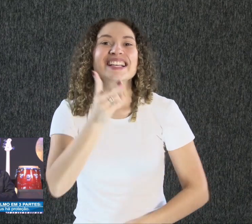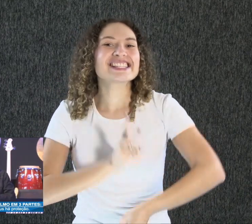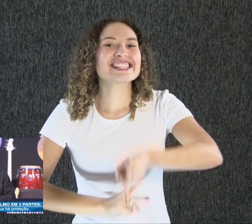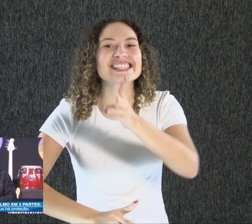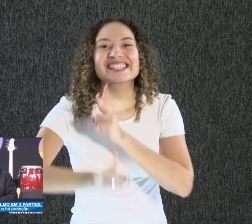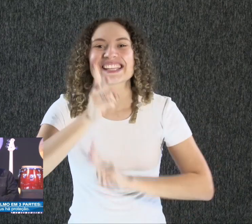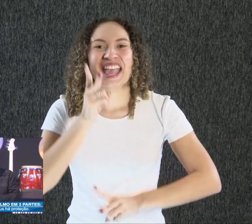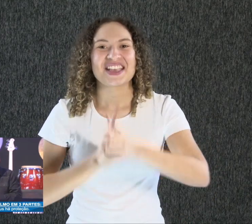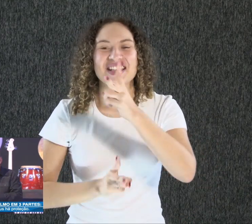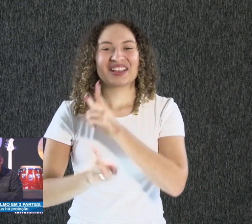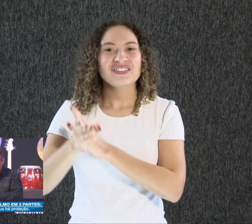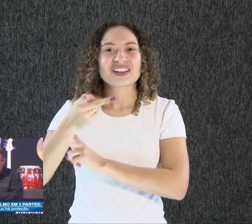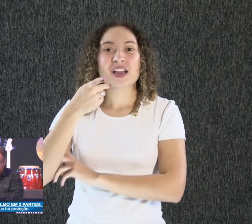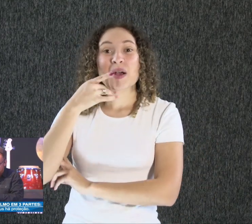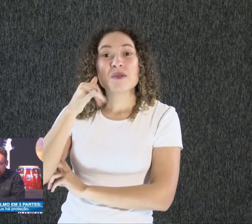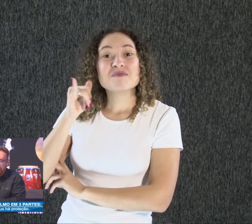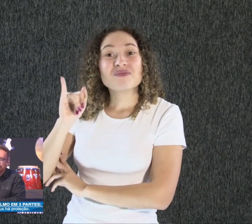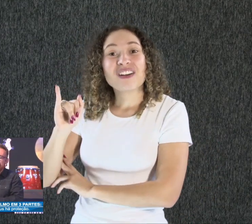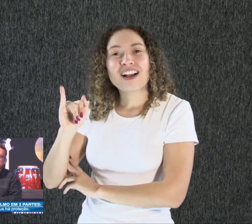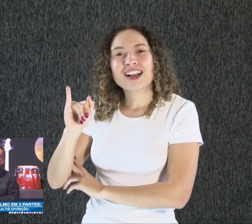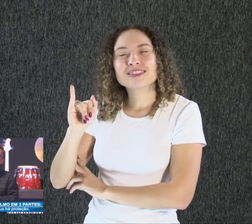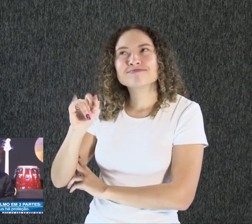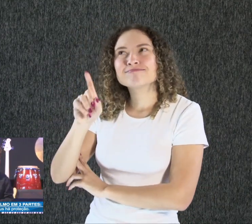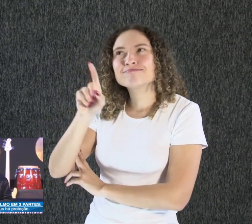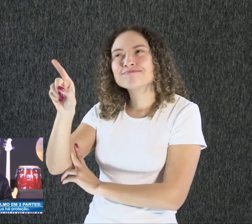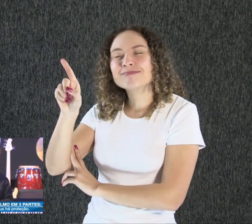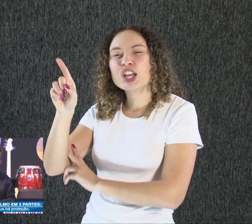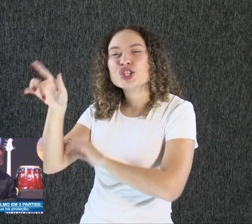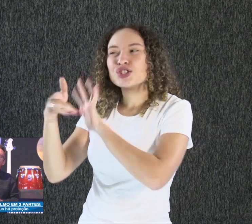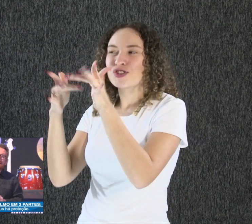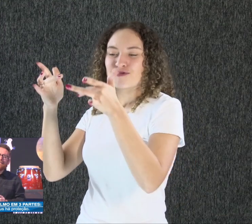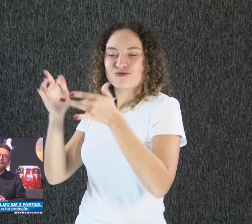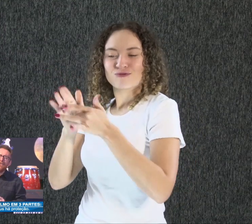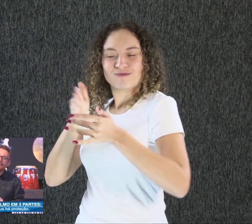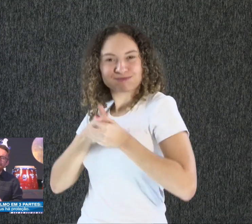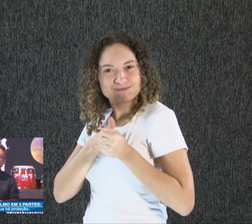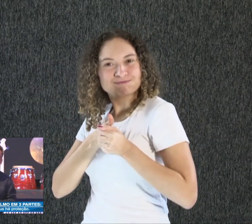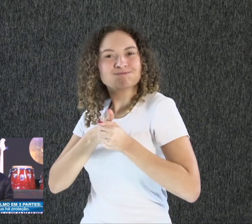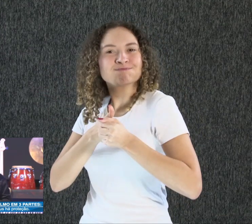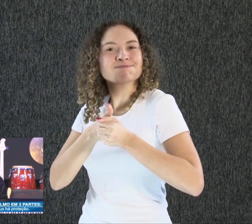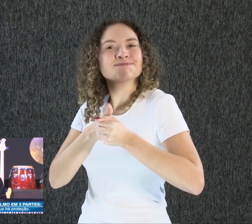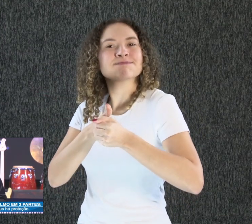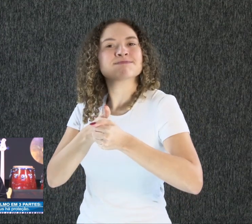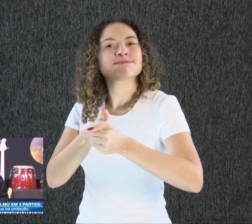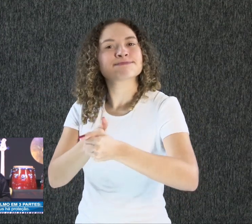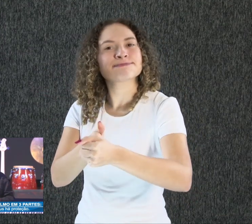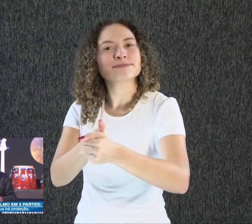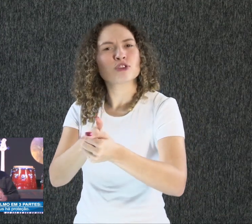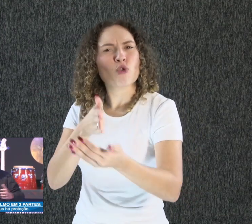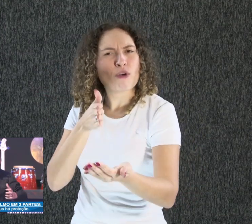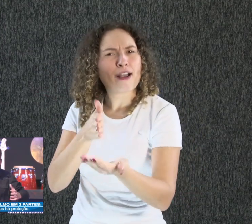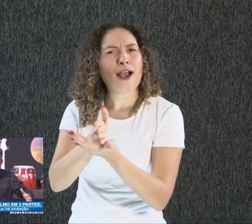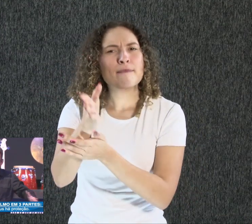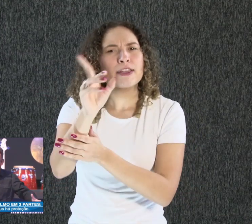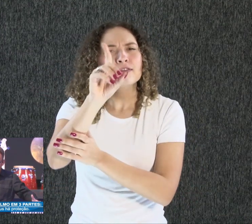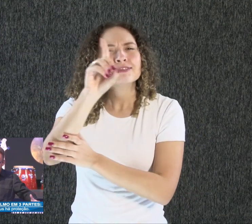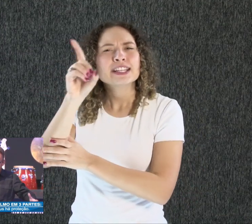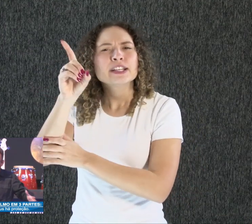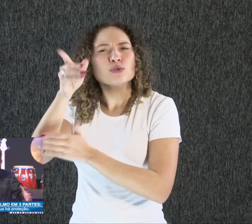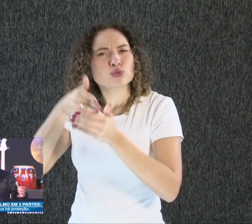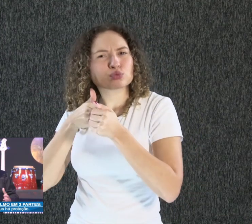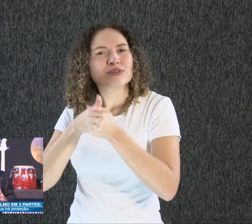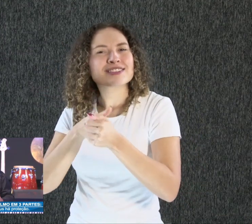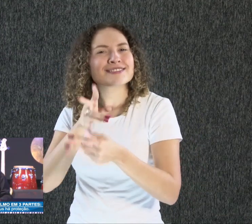Senhor é bom, sua misericórdia dura para sempre. O Pai, Ele está à nossa frente, nos protegendo,